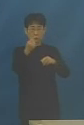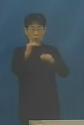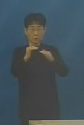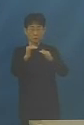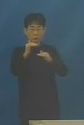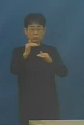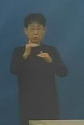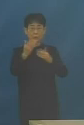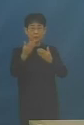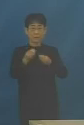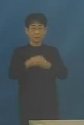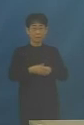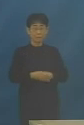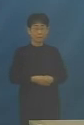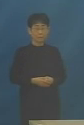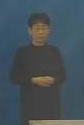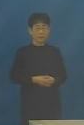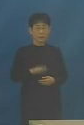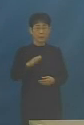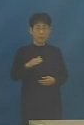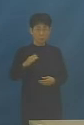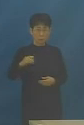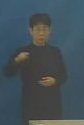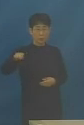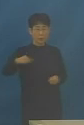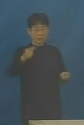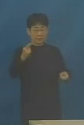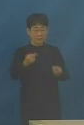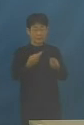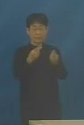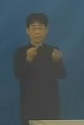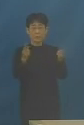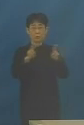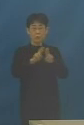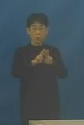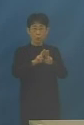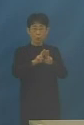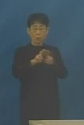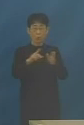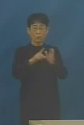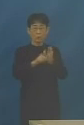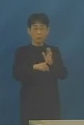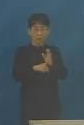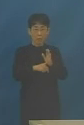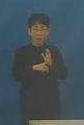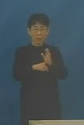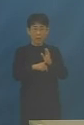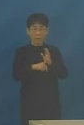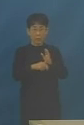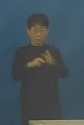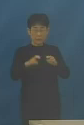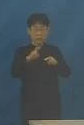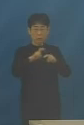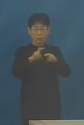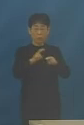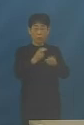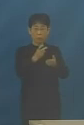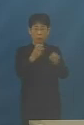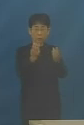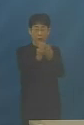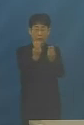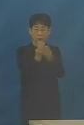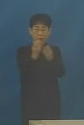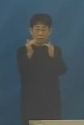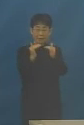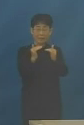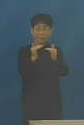ますがここで自民党さんがやはりあの議席を若干減らした背景には新型コロナ